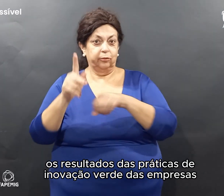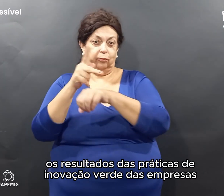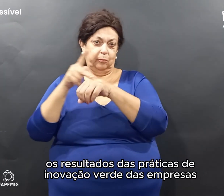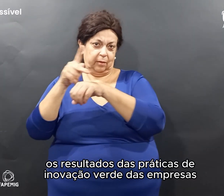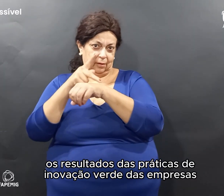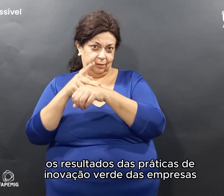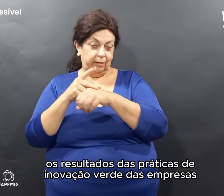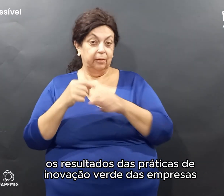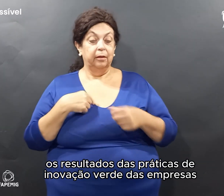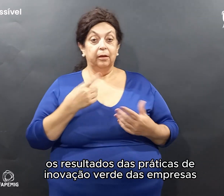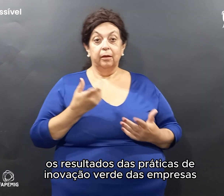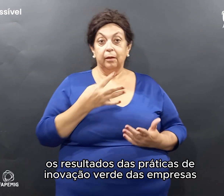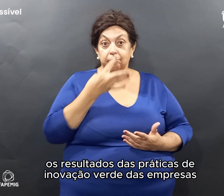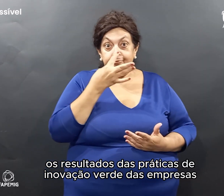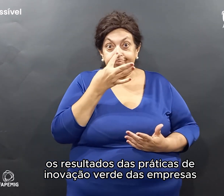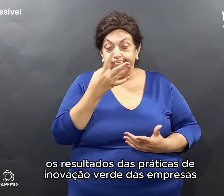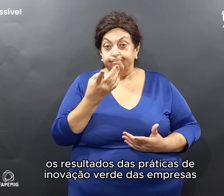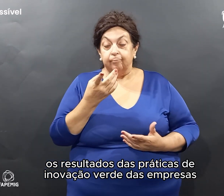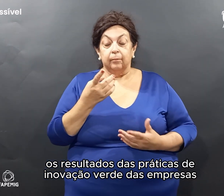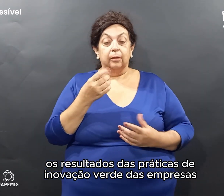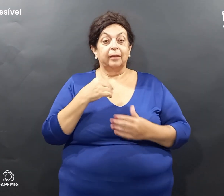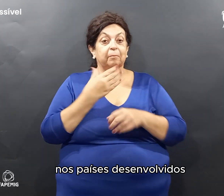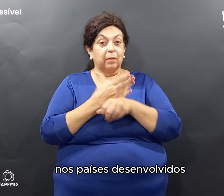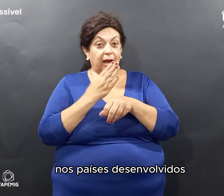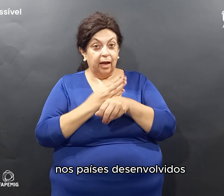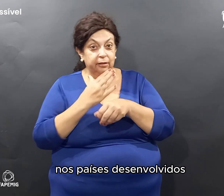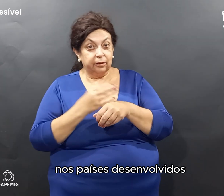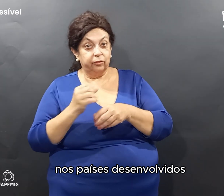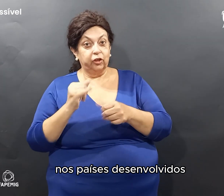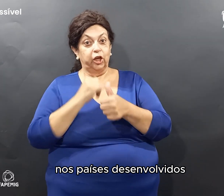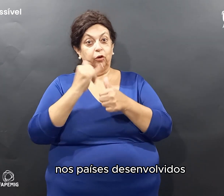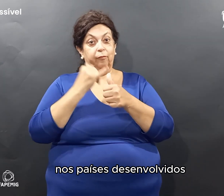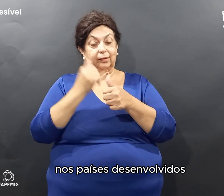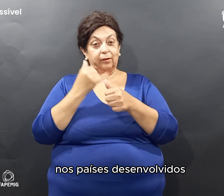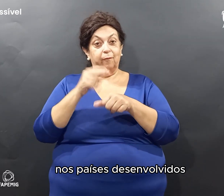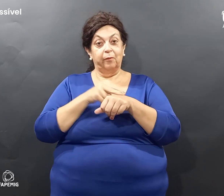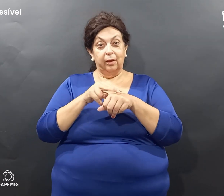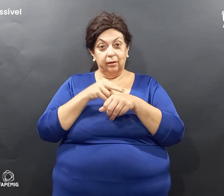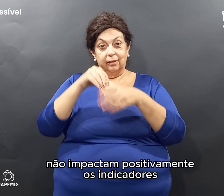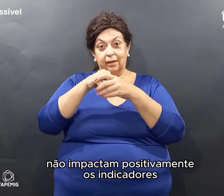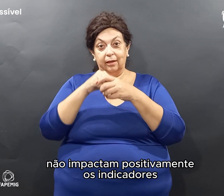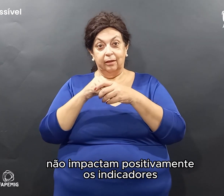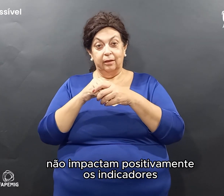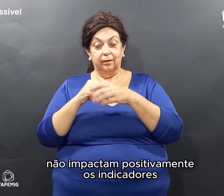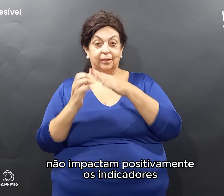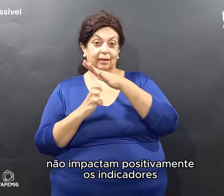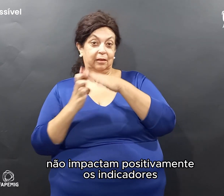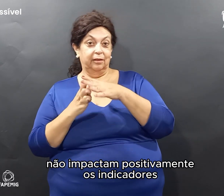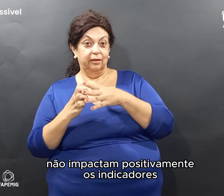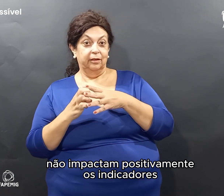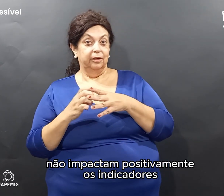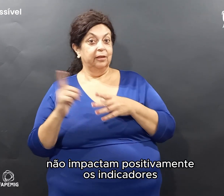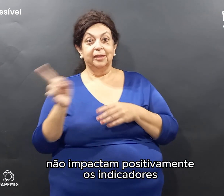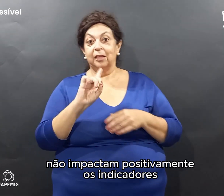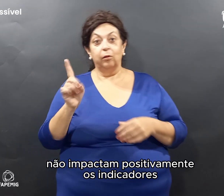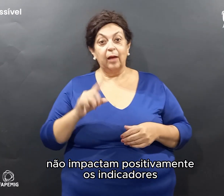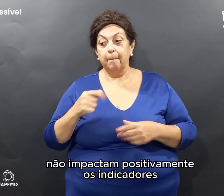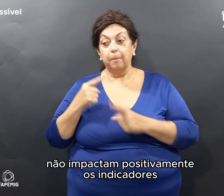das práticas de inovação verde das empresas nos países desenvolvidos não impactam positivamente os indicadores